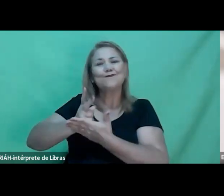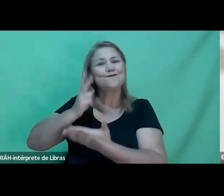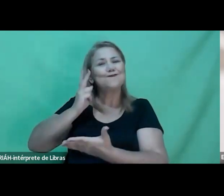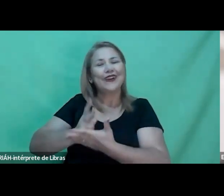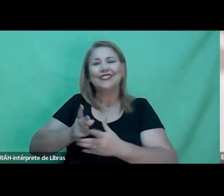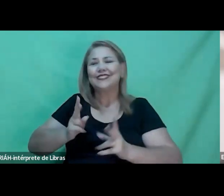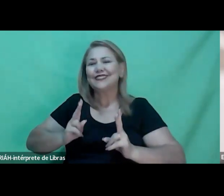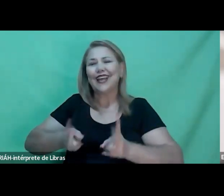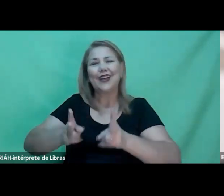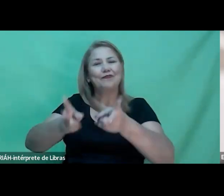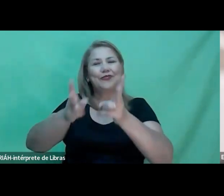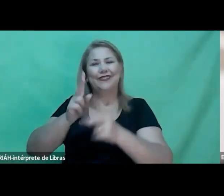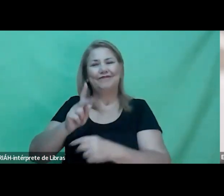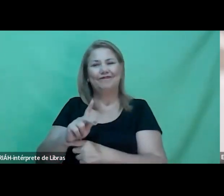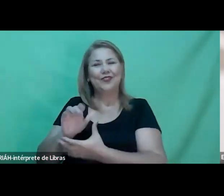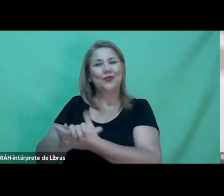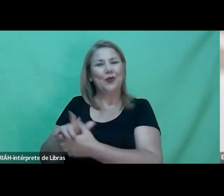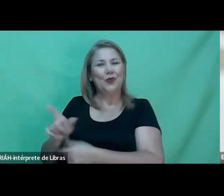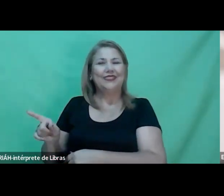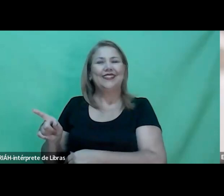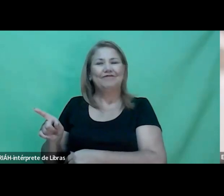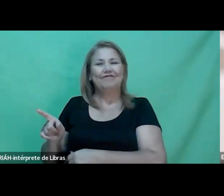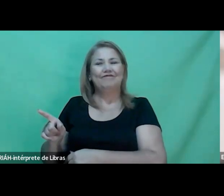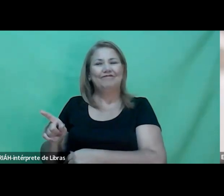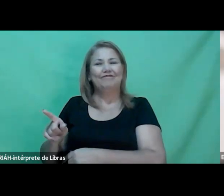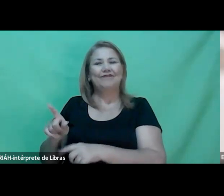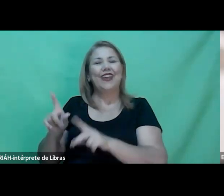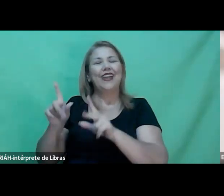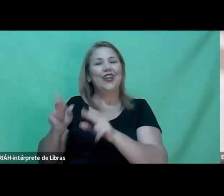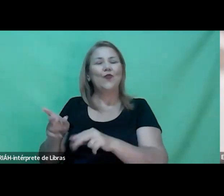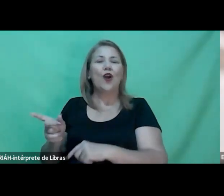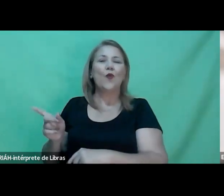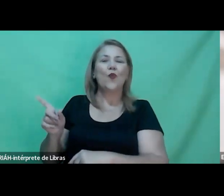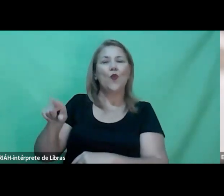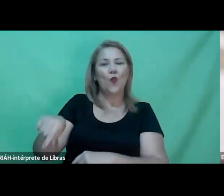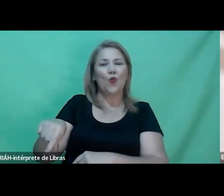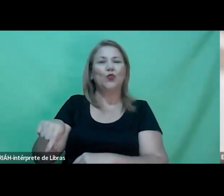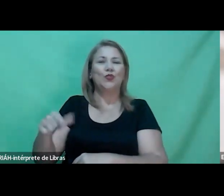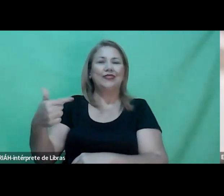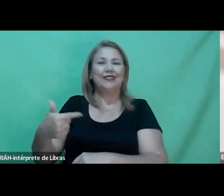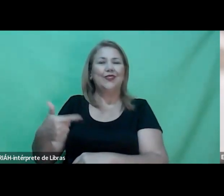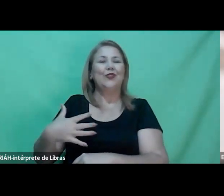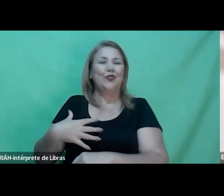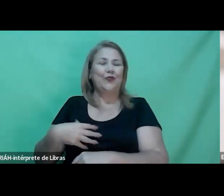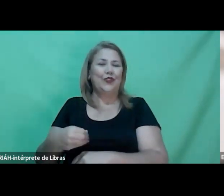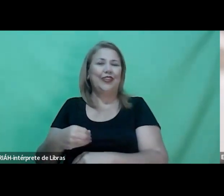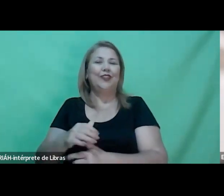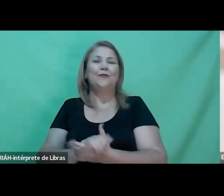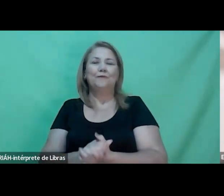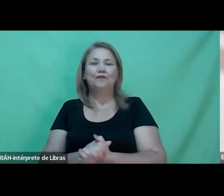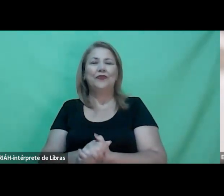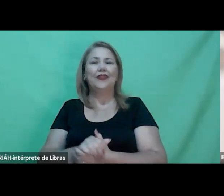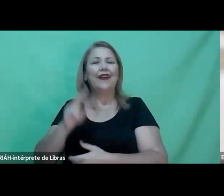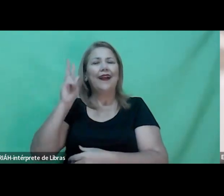con Pilar igual sucedió con Sebastián con el segundo hijo eh tiene un recuerdo